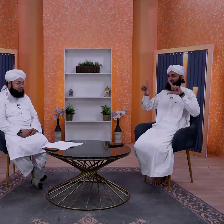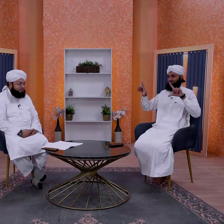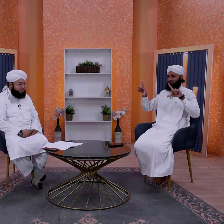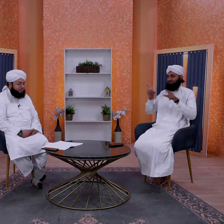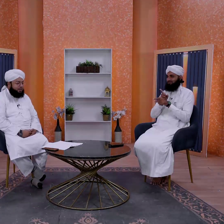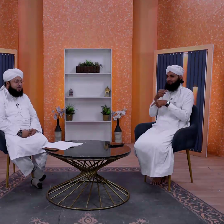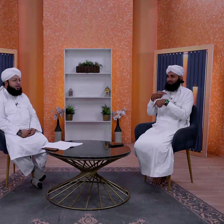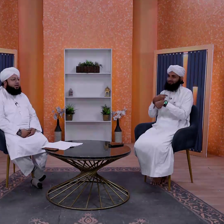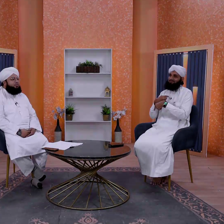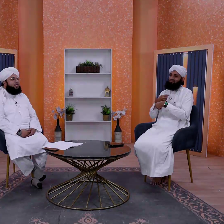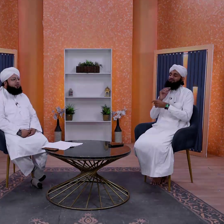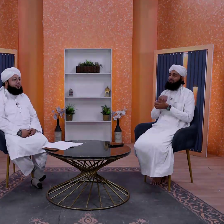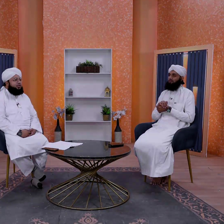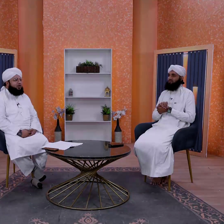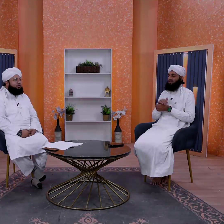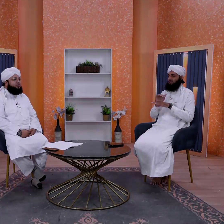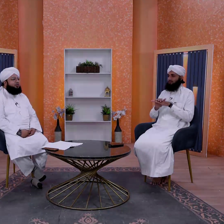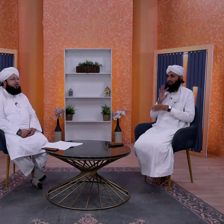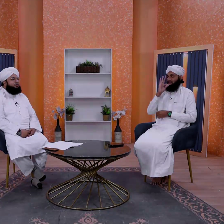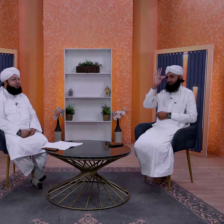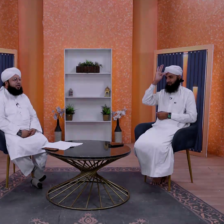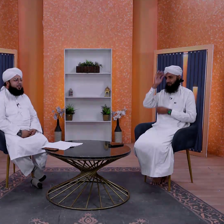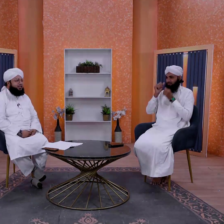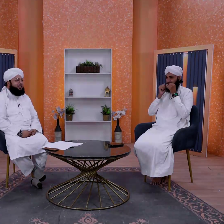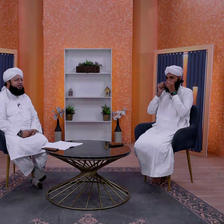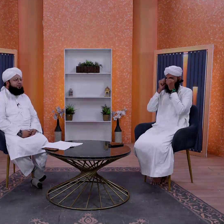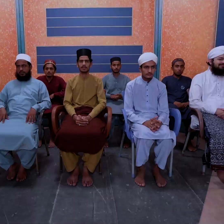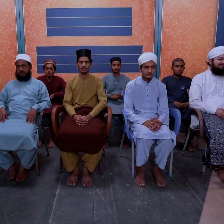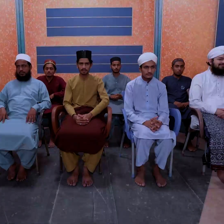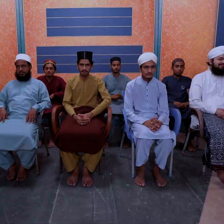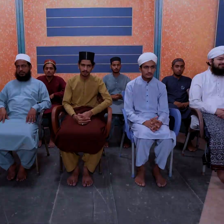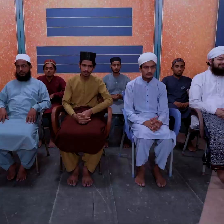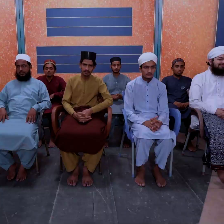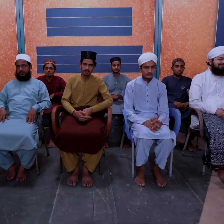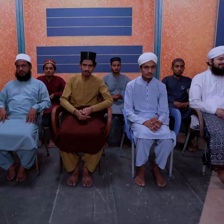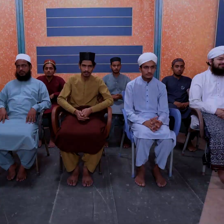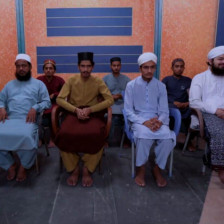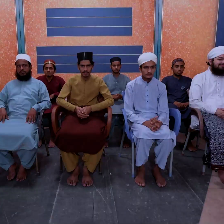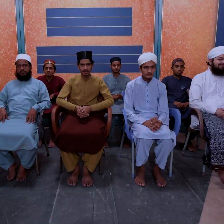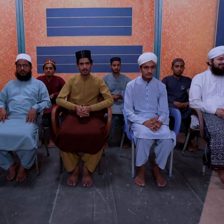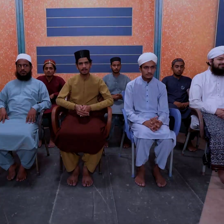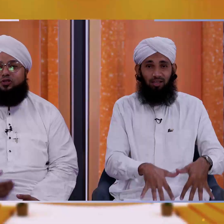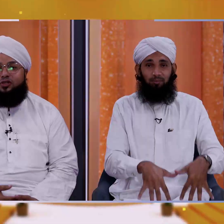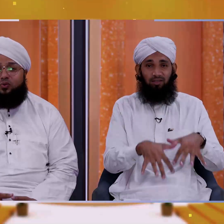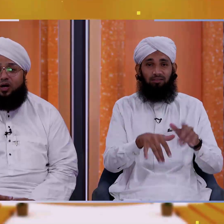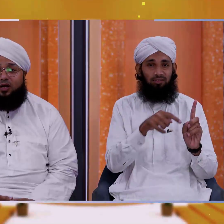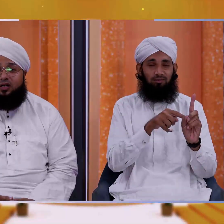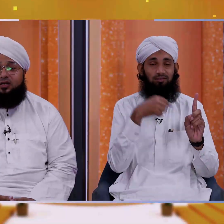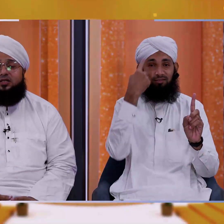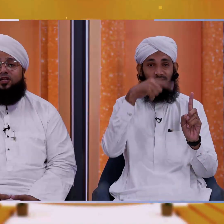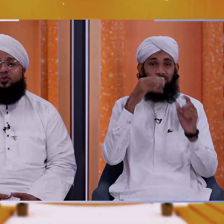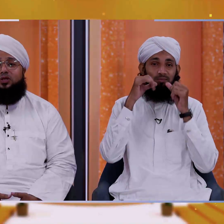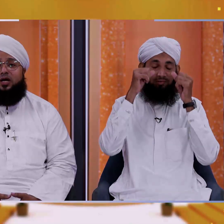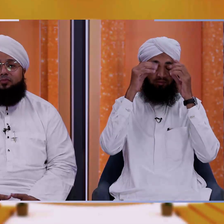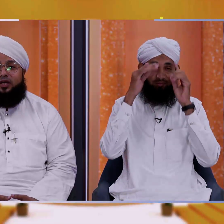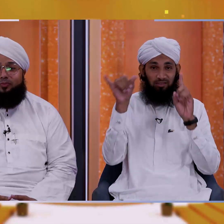سیکھیں۔ نبی کریم صلی اللہ علیہ وسلم کا فرمان عالی شان ہے کہ قیامت کے دن میرے سب سے زیادہ نزدیک وہ شخص ہوگا